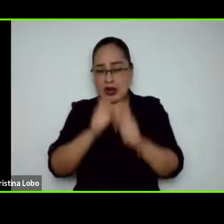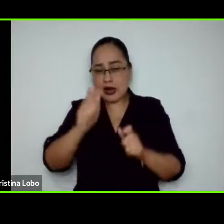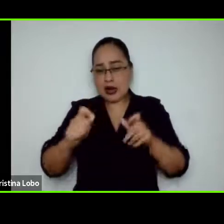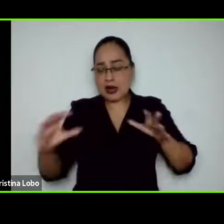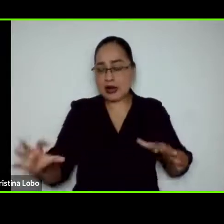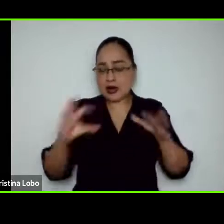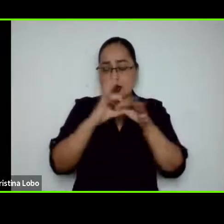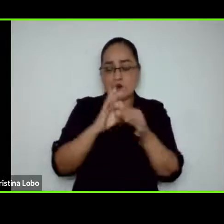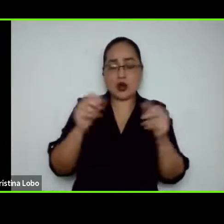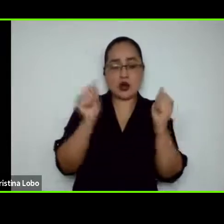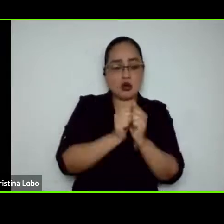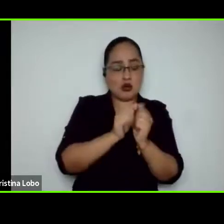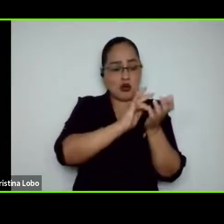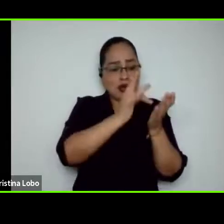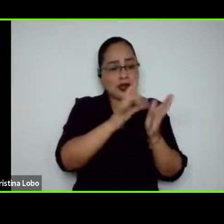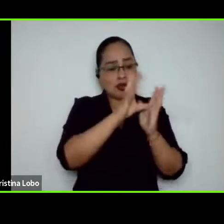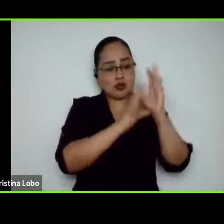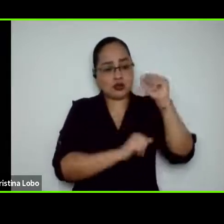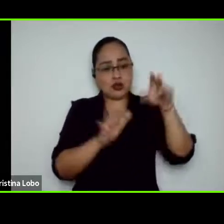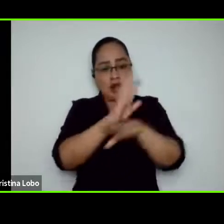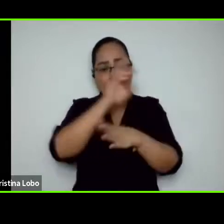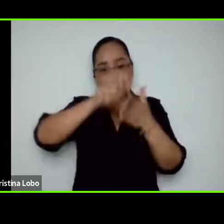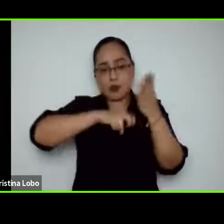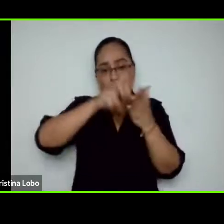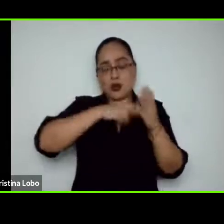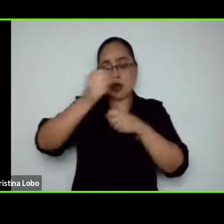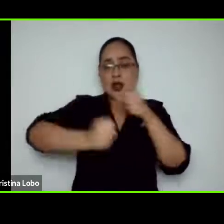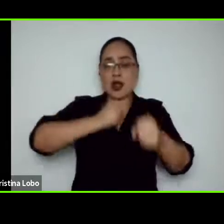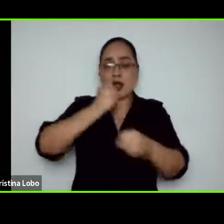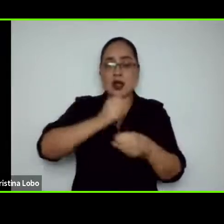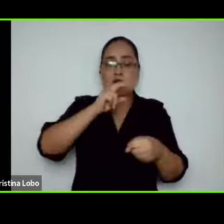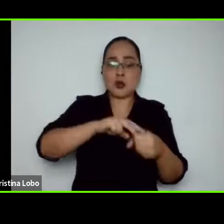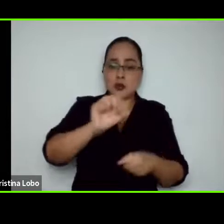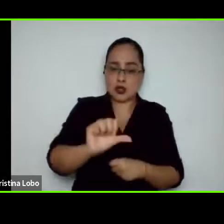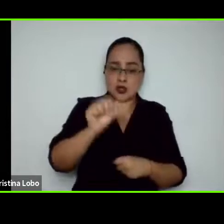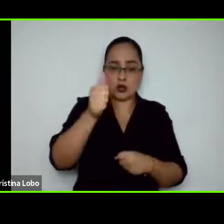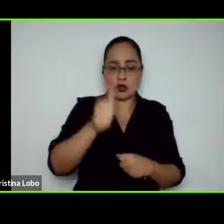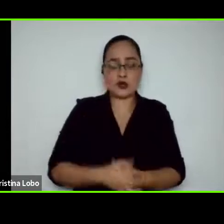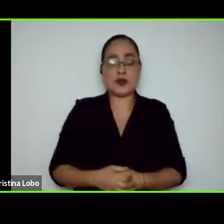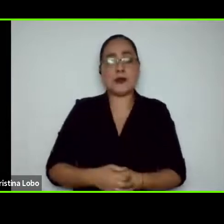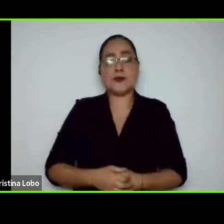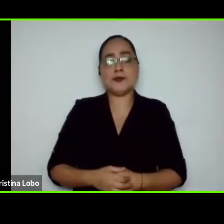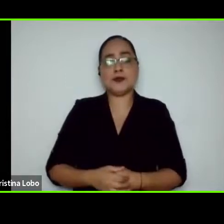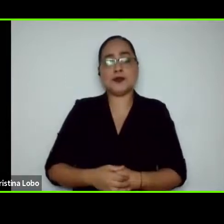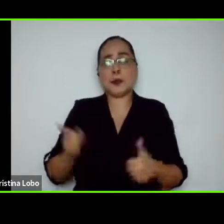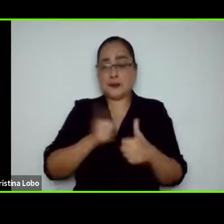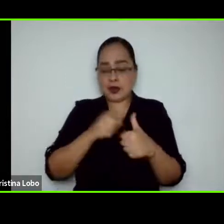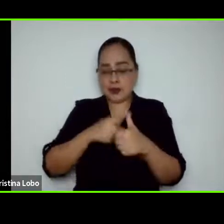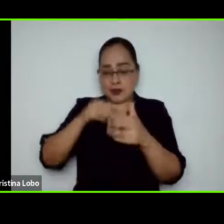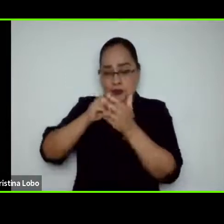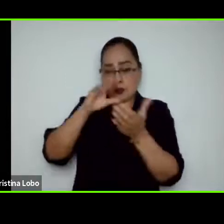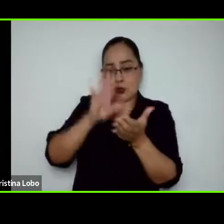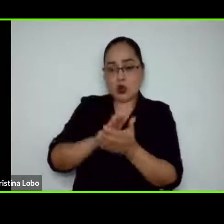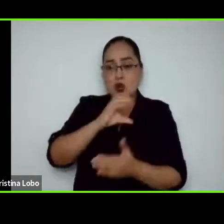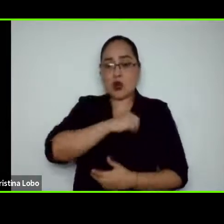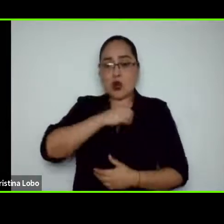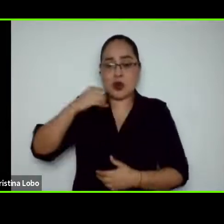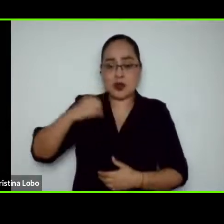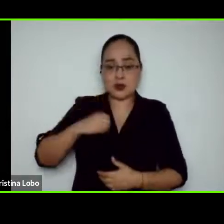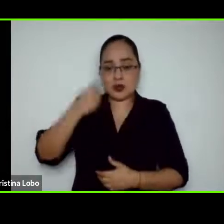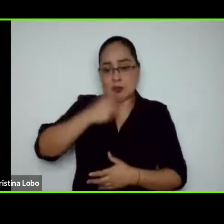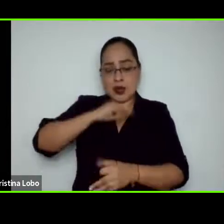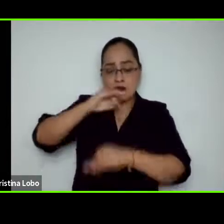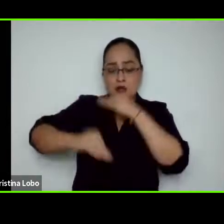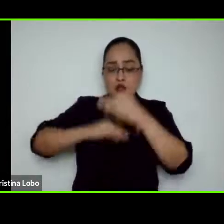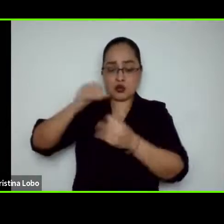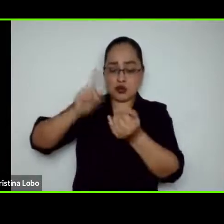esta reforma constitucional, ¿no? La primera es que pues, nos obliga, establecen obligaciones para todas las autoridades del